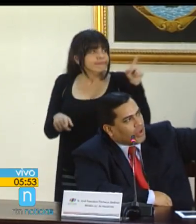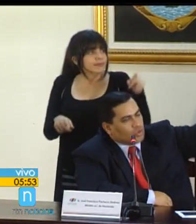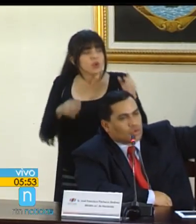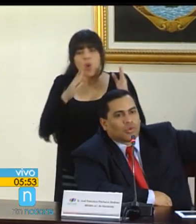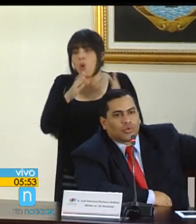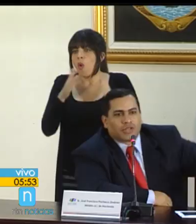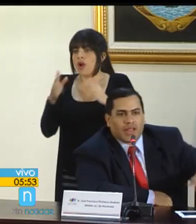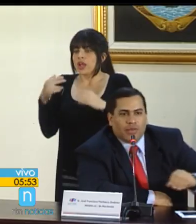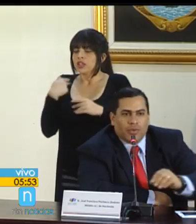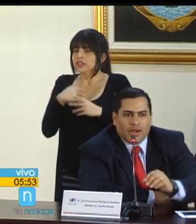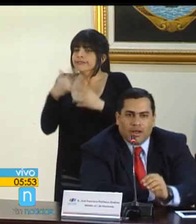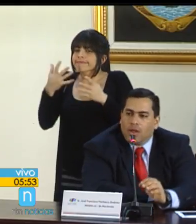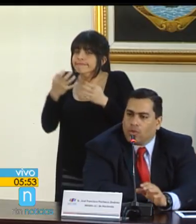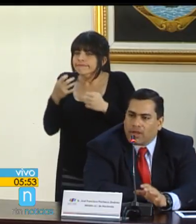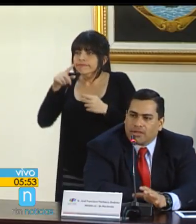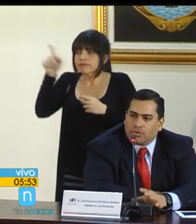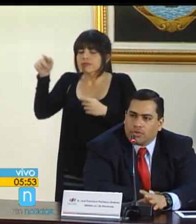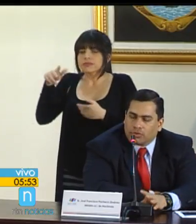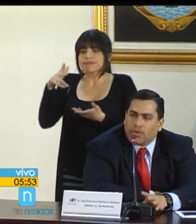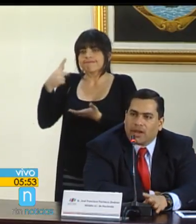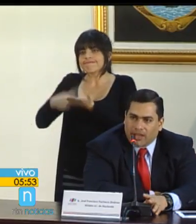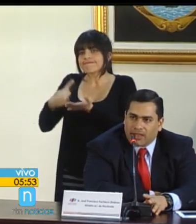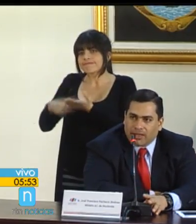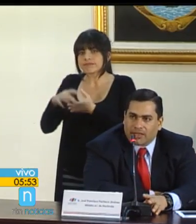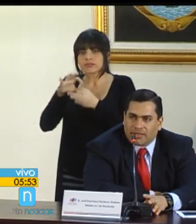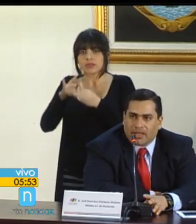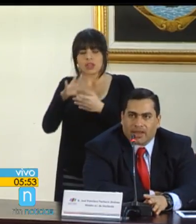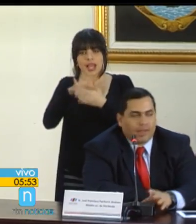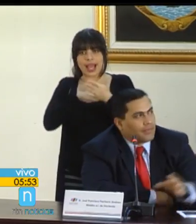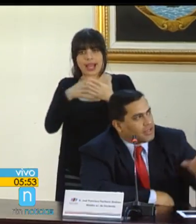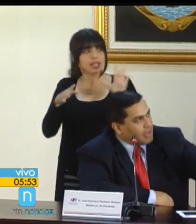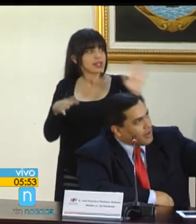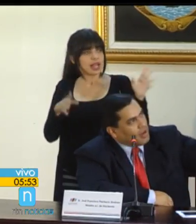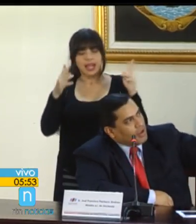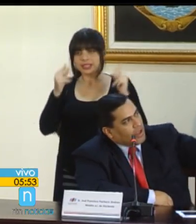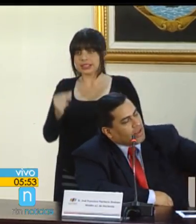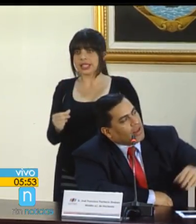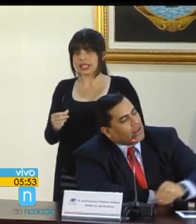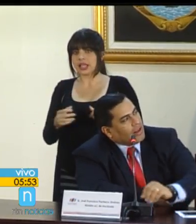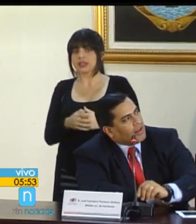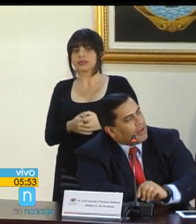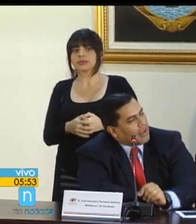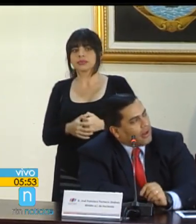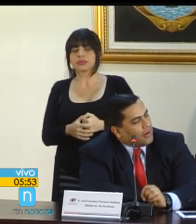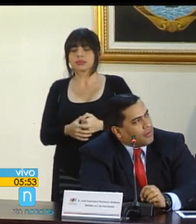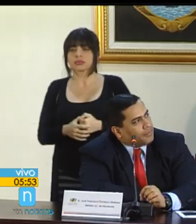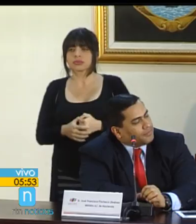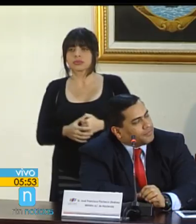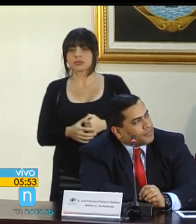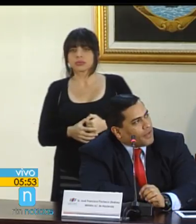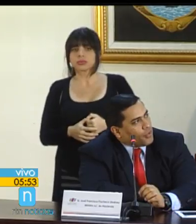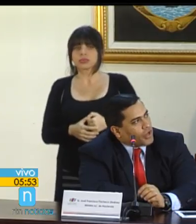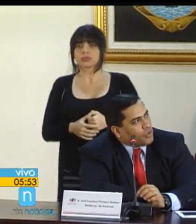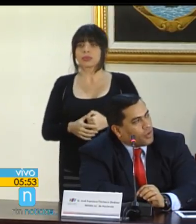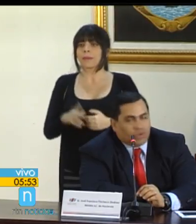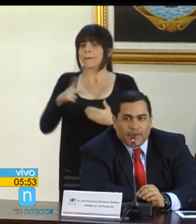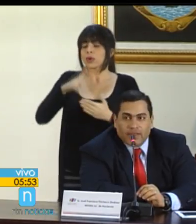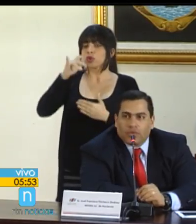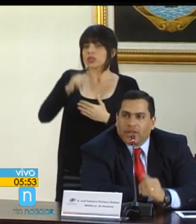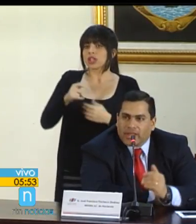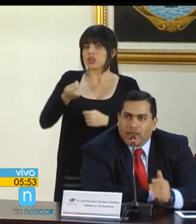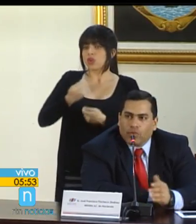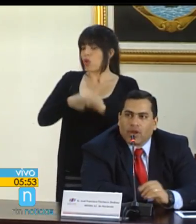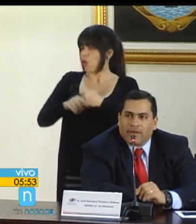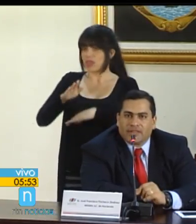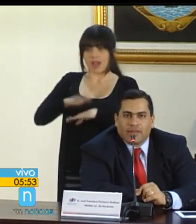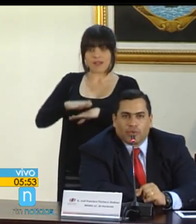en que nosotros nos gustaría que hubiera una discusión sobre la agenda hacendaria. Es decir, el proyecto de contrabando,